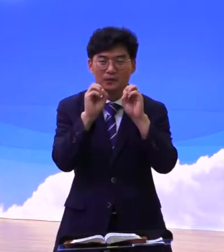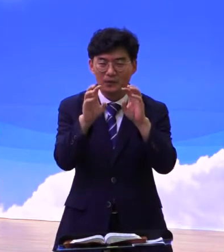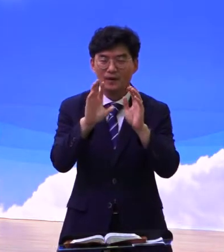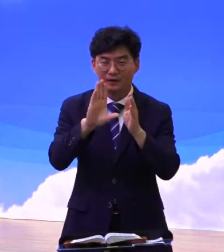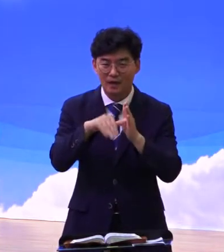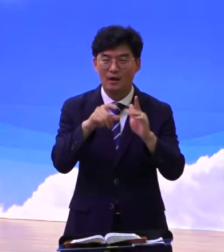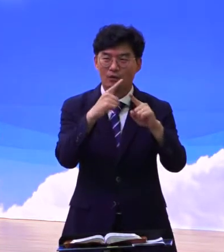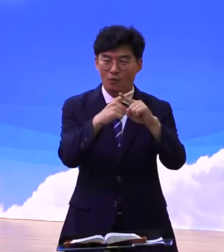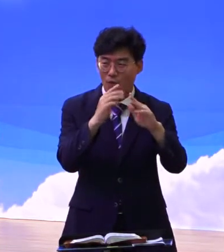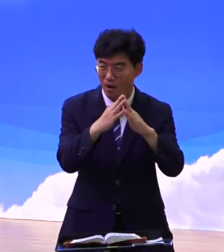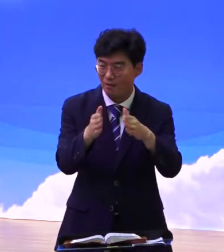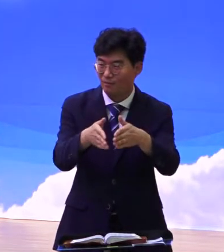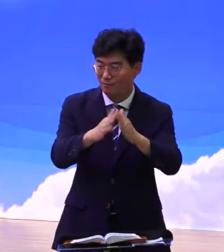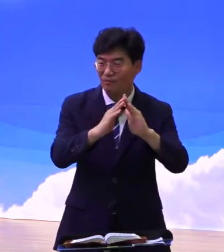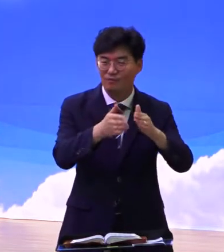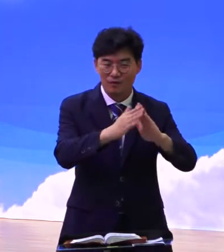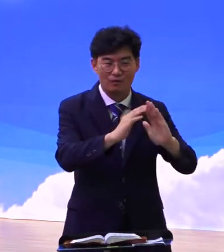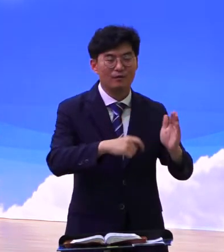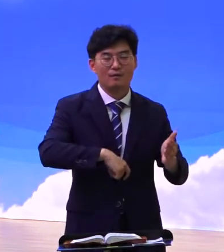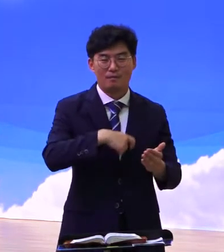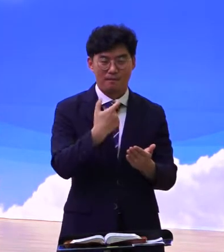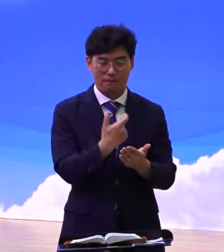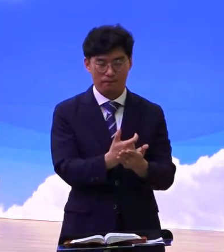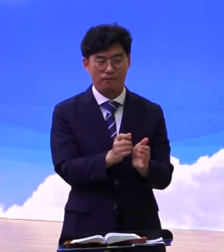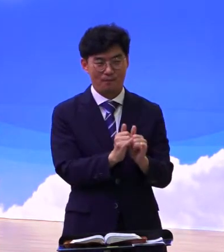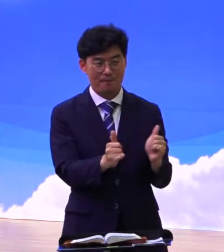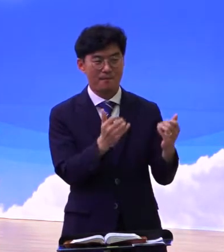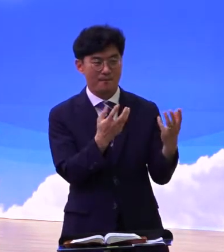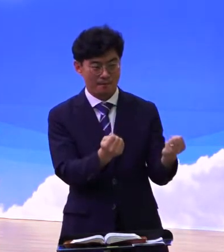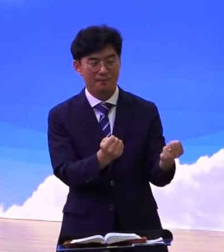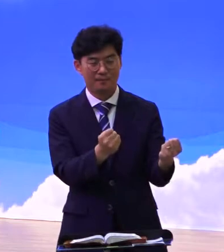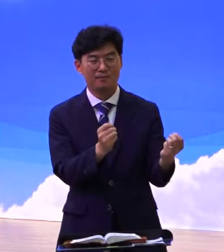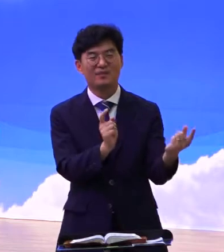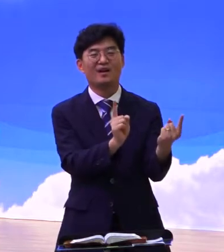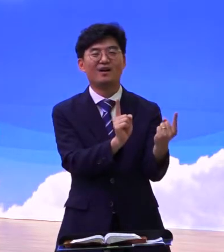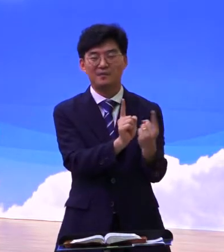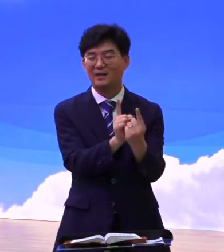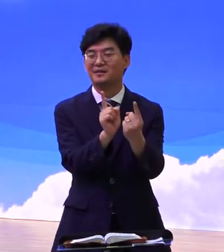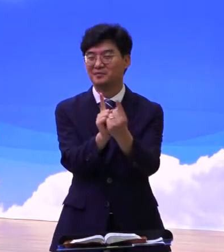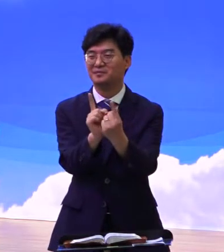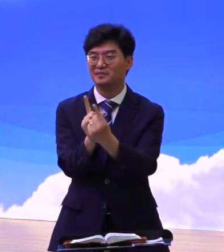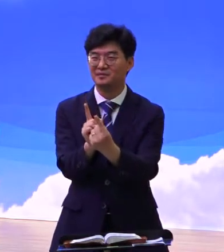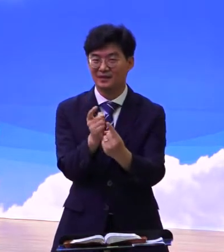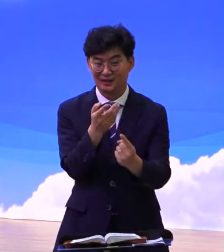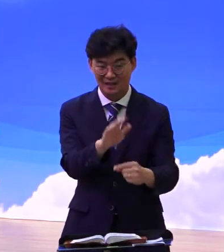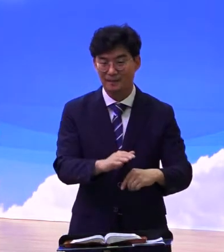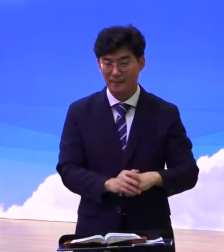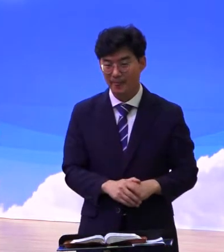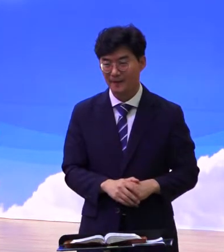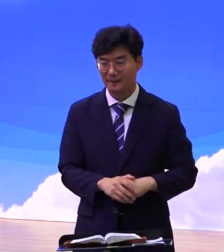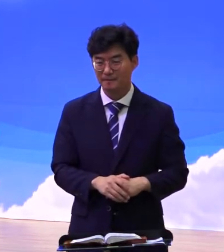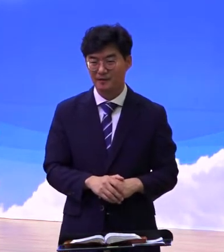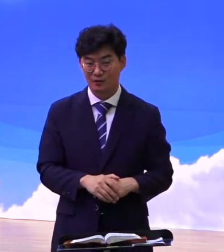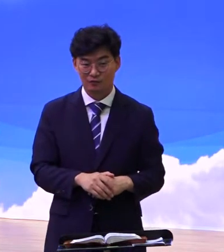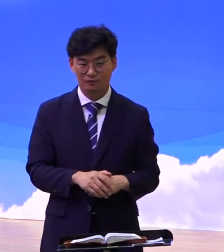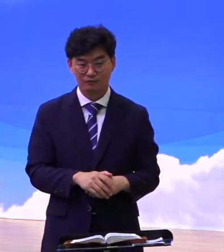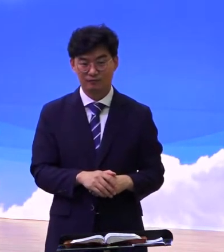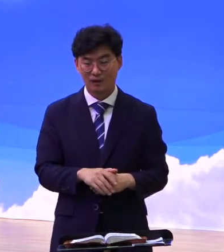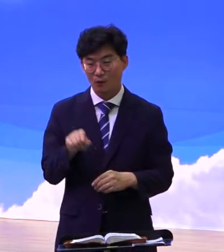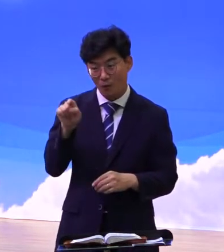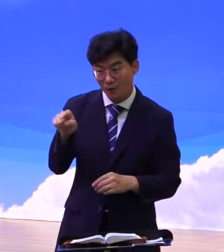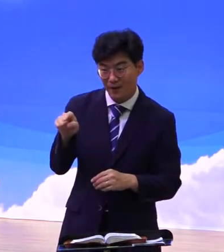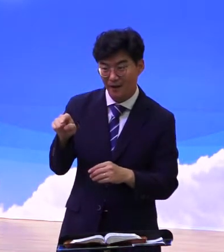겪은 사람들도 있었습니다. 근데 바울은 그 모든 사람들 중에